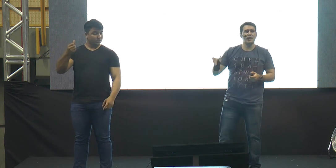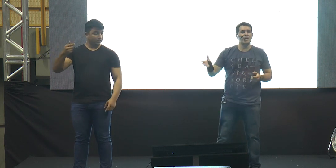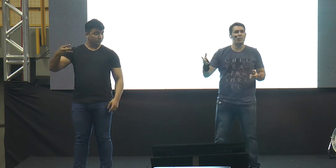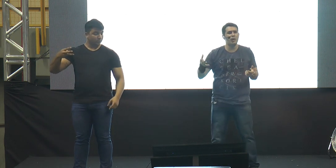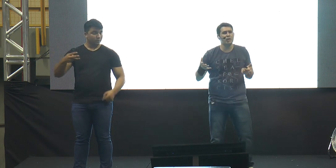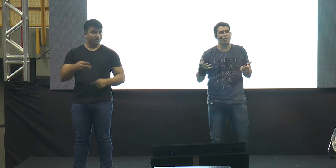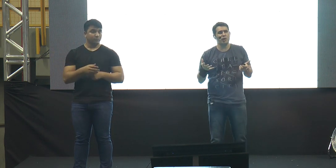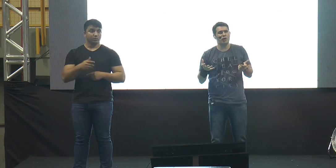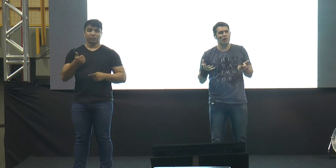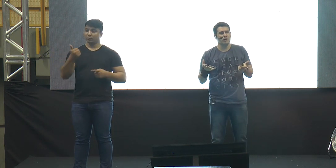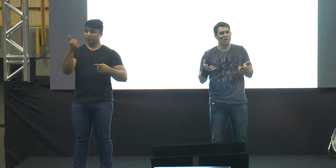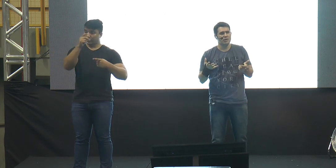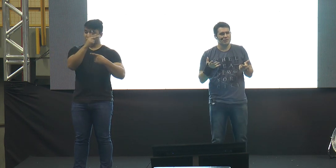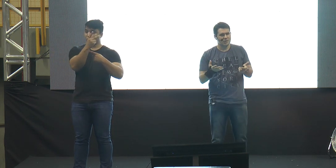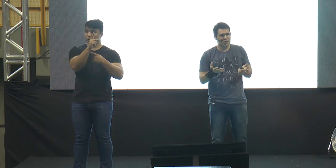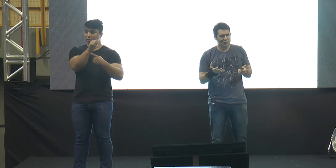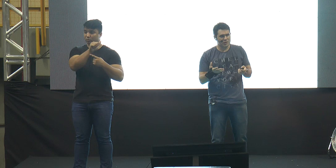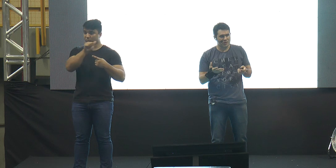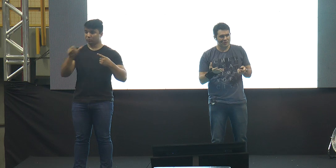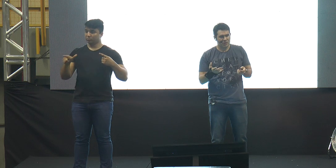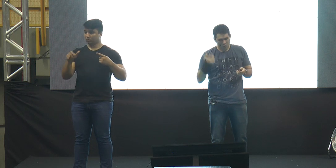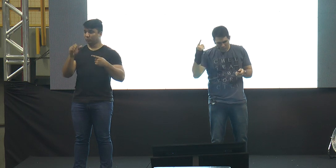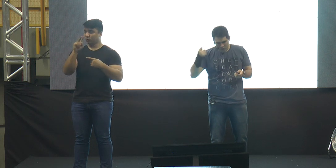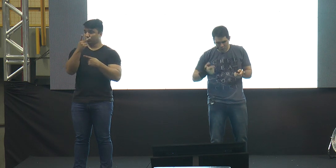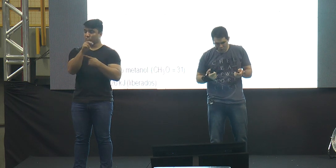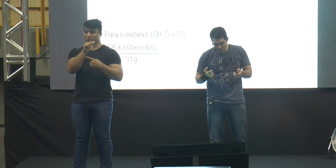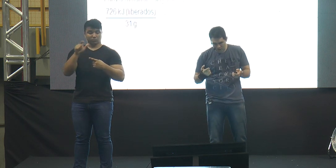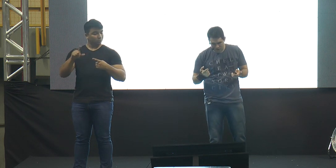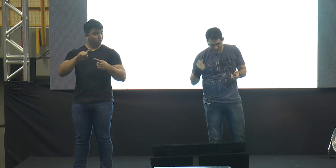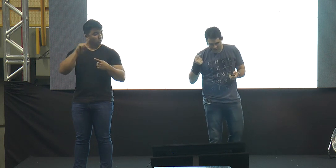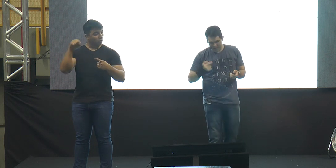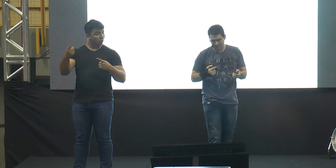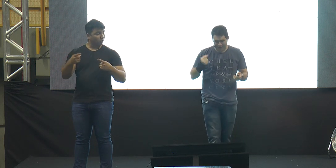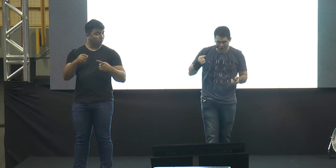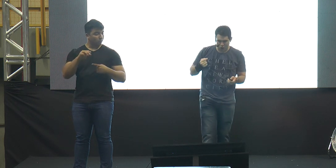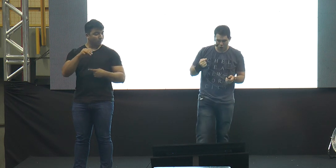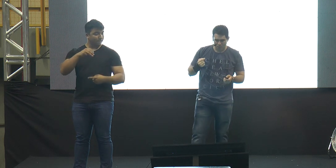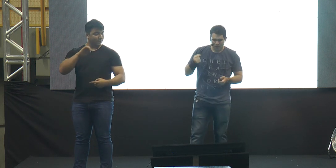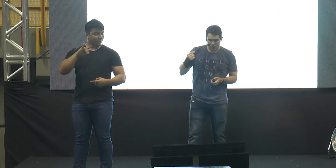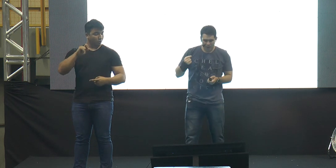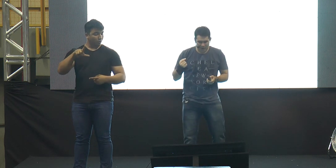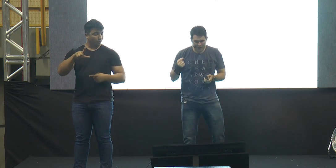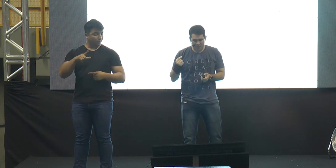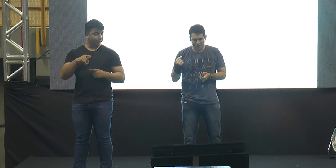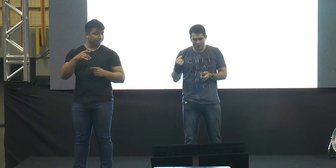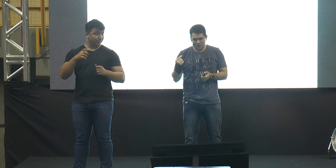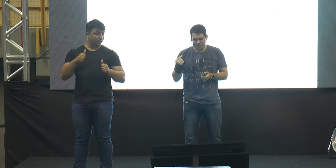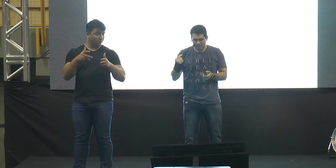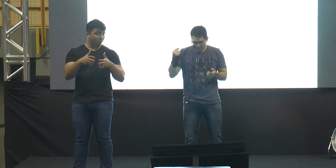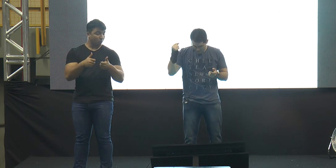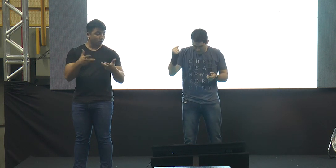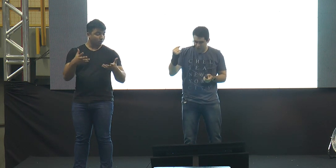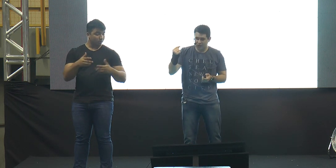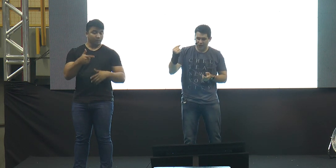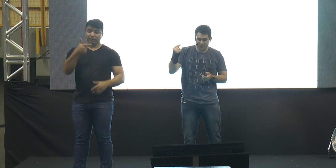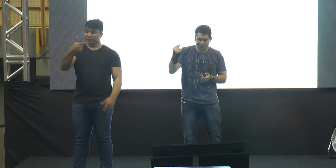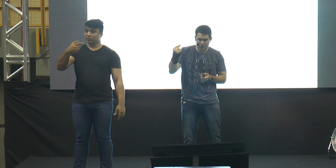55,62. Ainda quem é o melhor? Quem é o melhor? Hidrogênio. O próximo combustível é metanol. Quanto é que ele liberou?